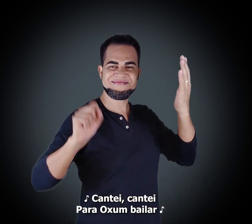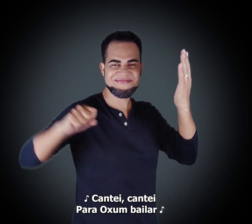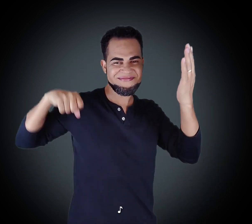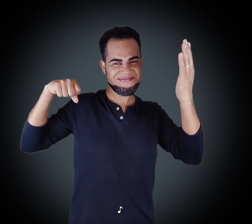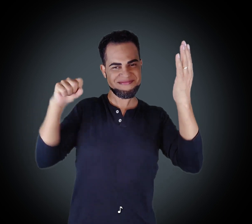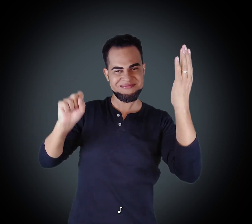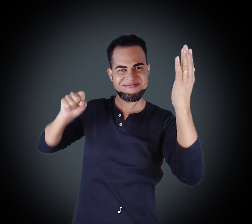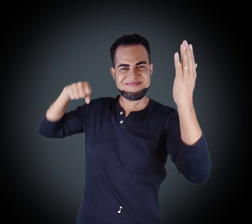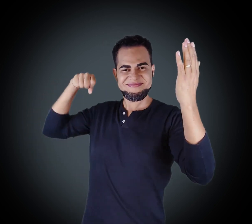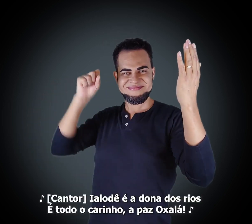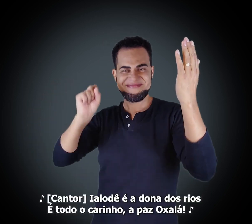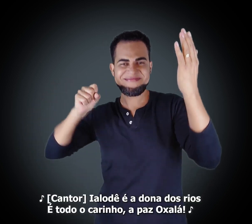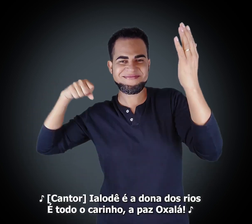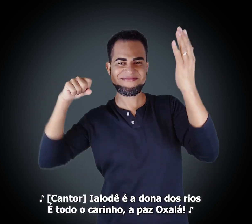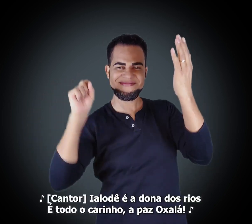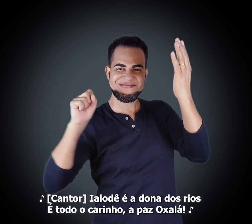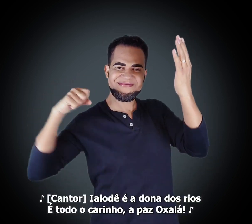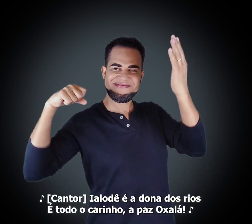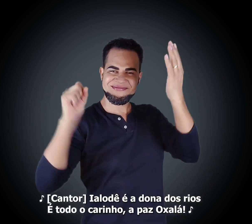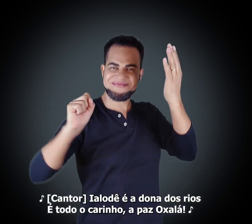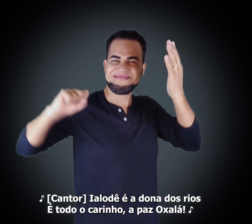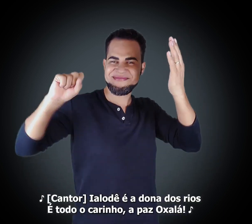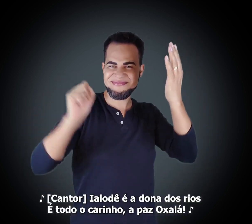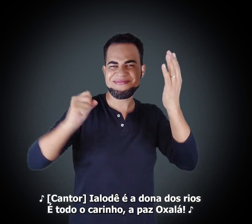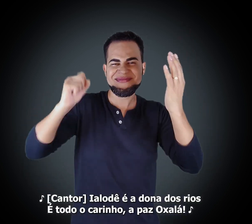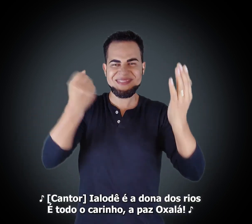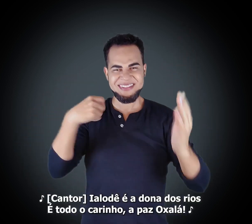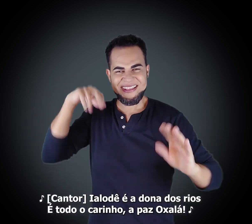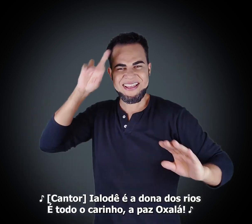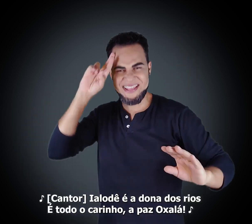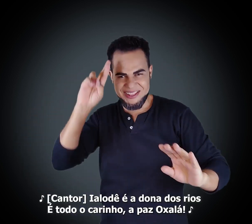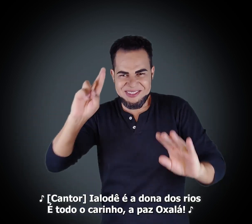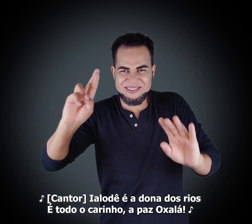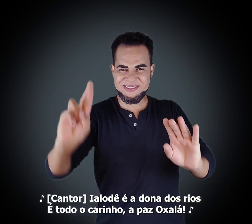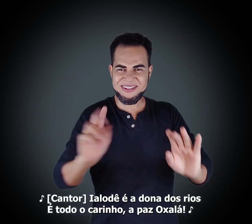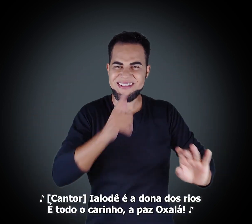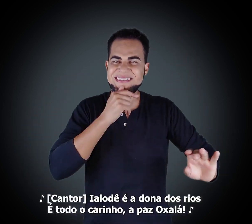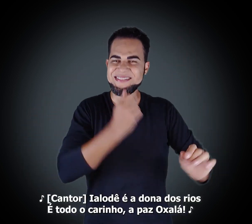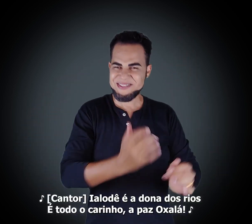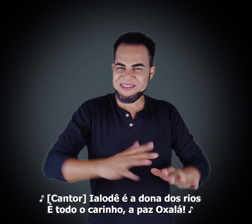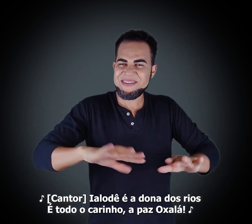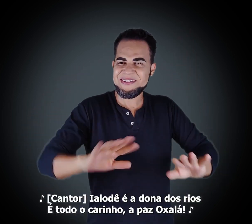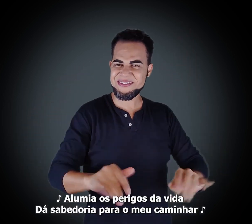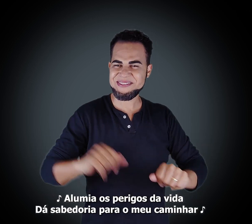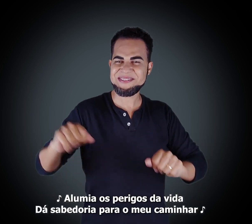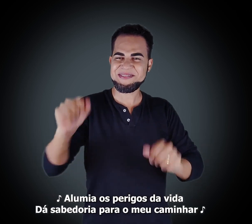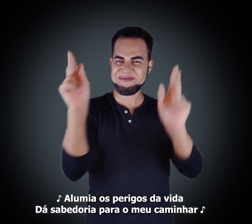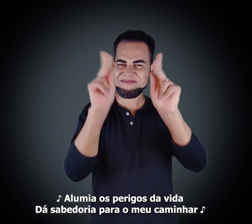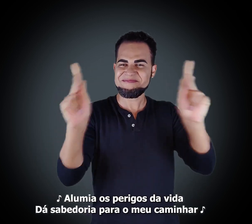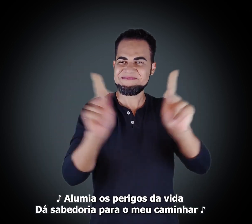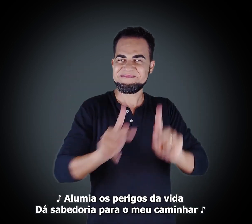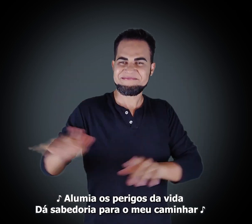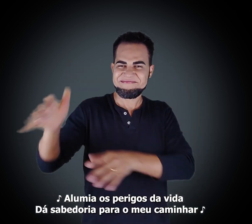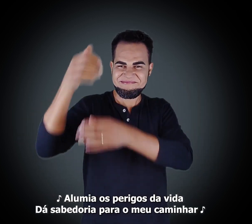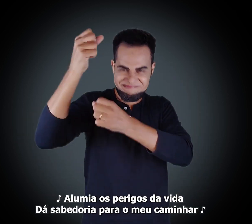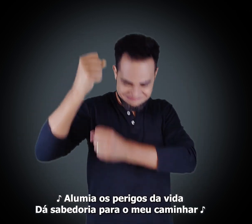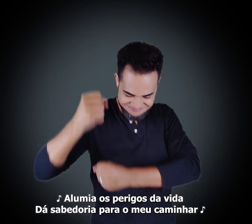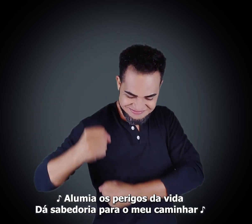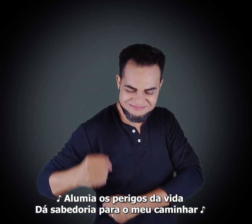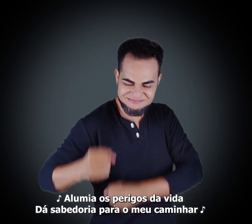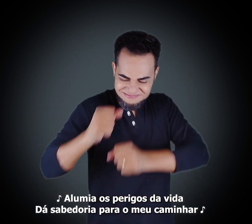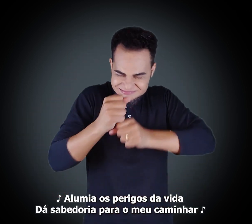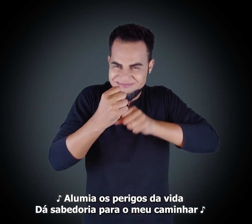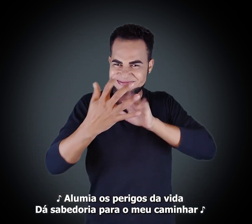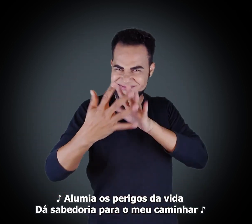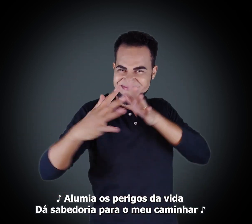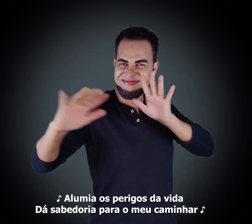bailar. e a Lodé, a dona dos rios, é todo carinho, a paz de Oxalá. Alumia os perigos da vida,